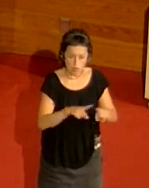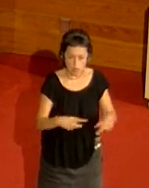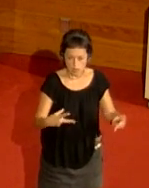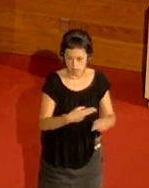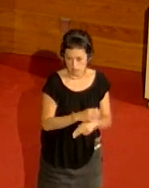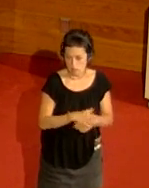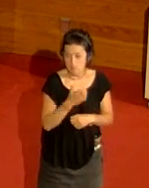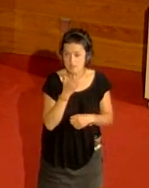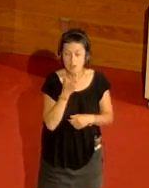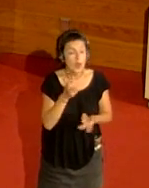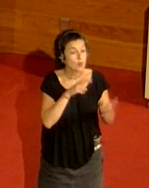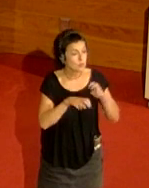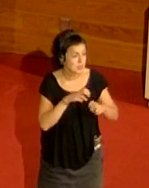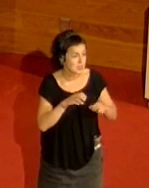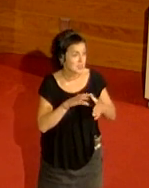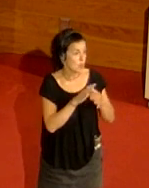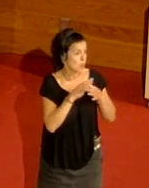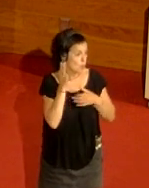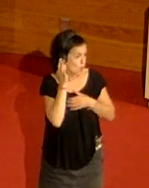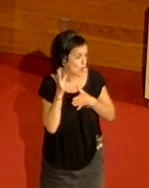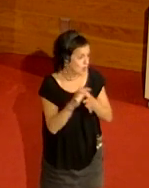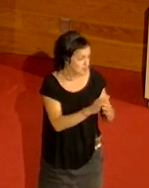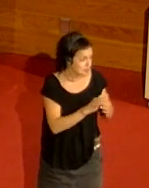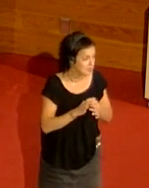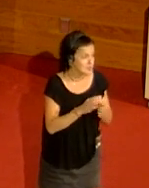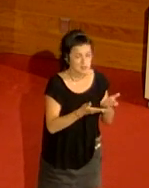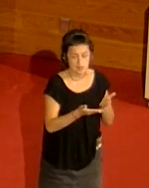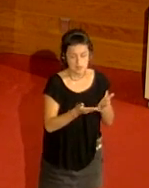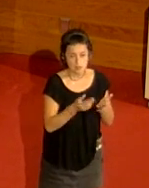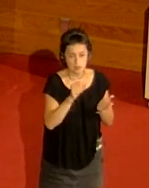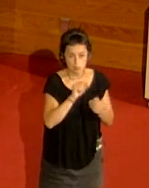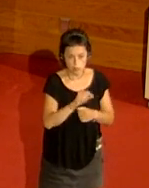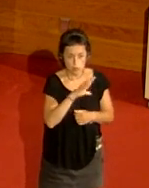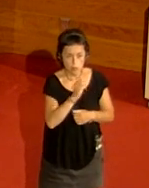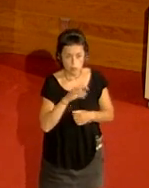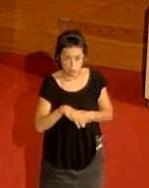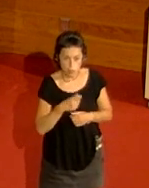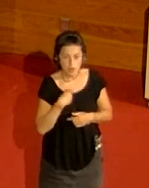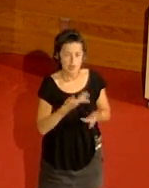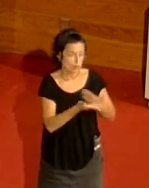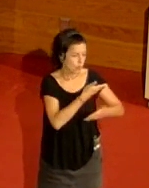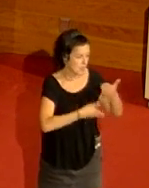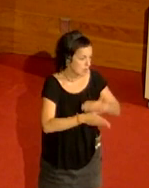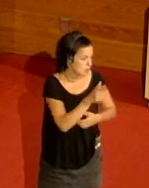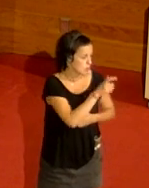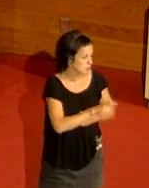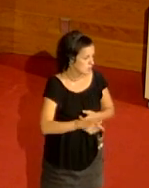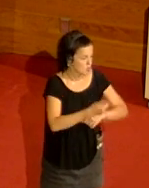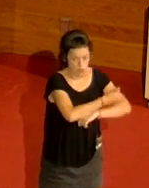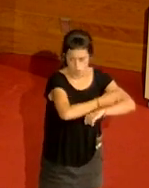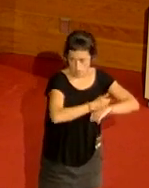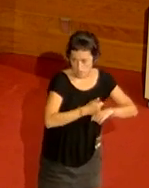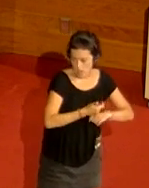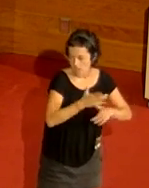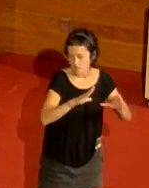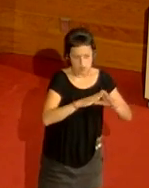mujeres conectadas.com encontraréis espacios de participación ciudadana feminista y y otro tipo de otro tipo de